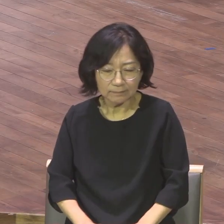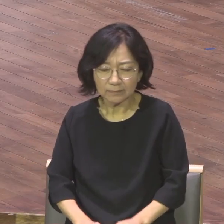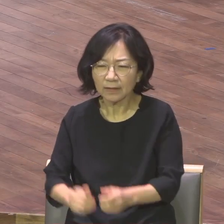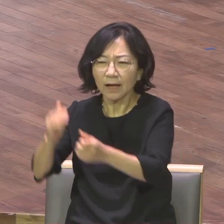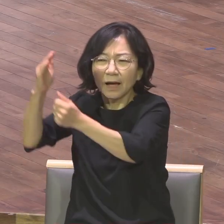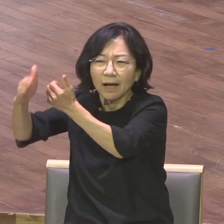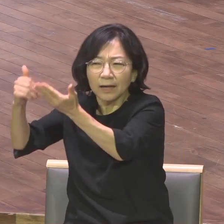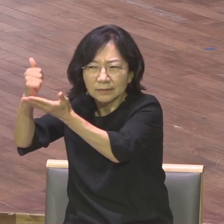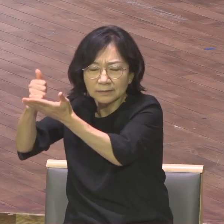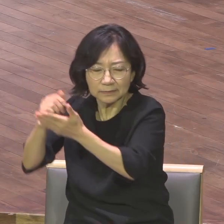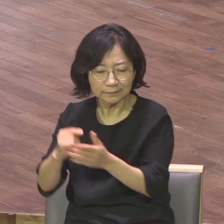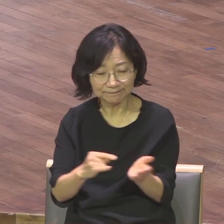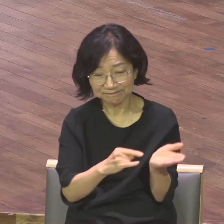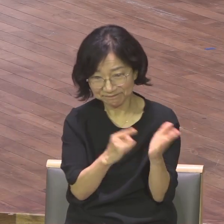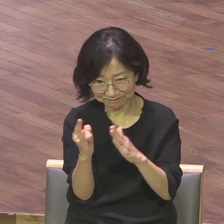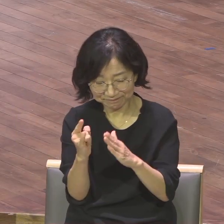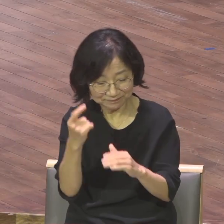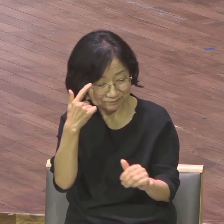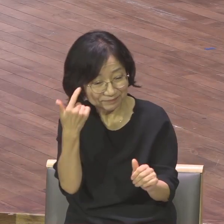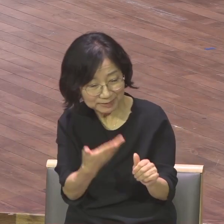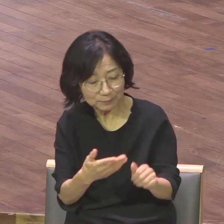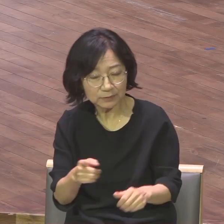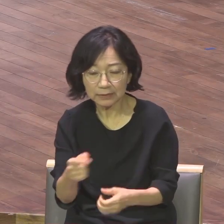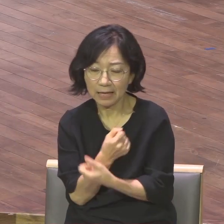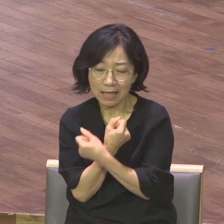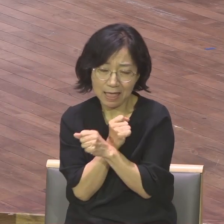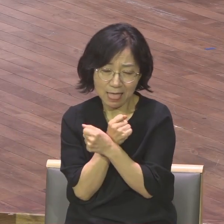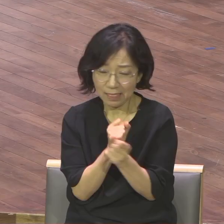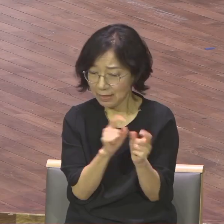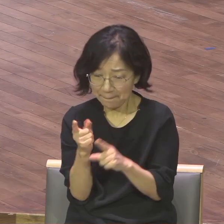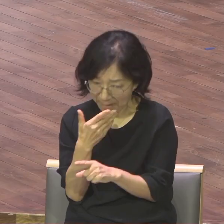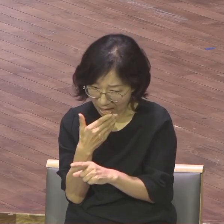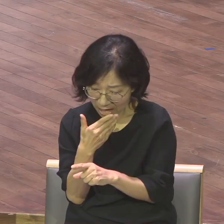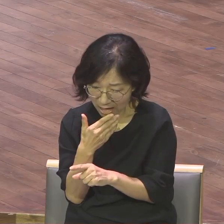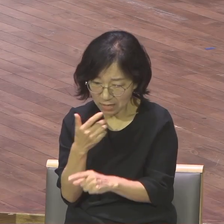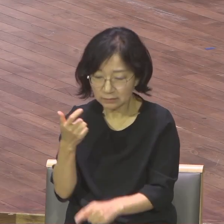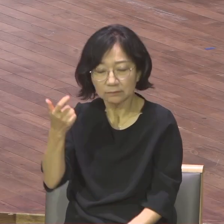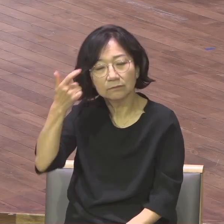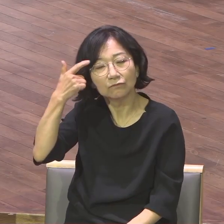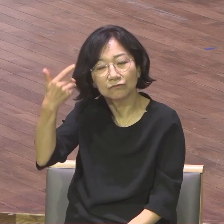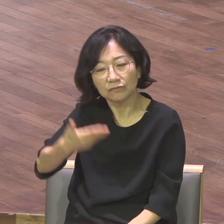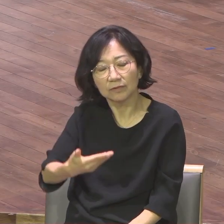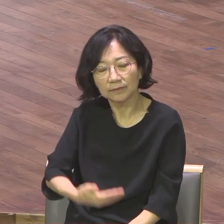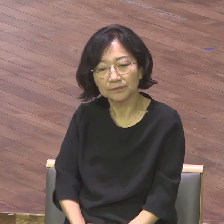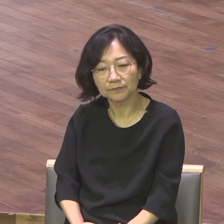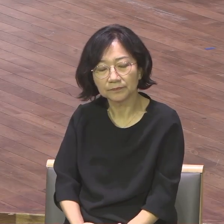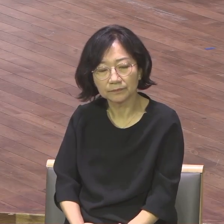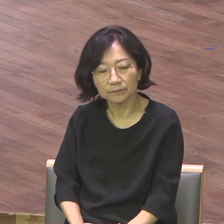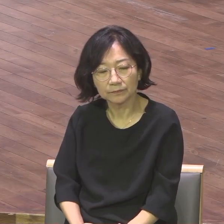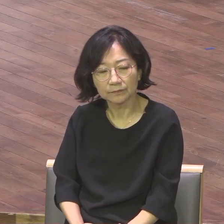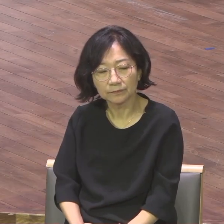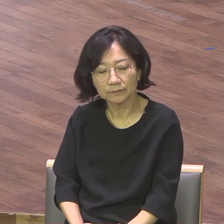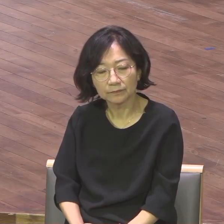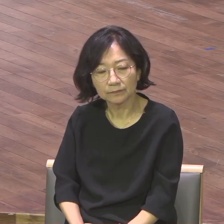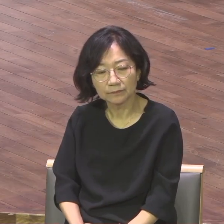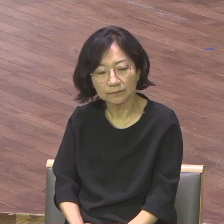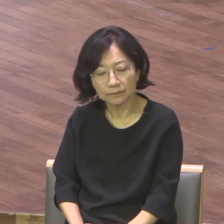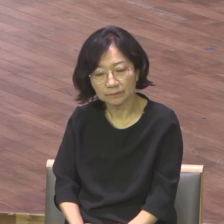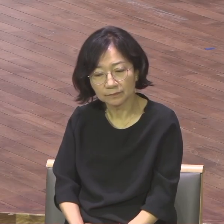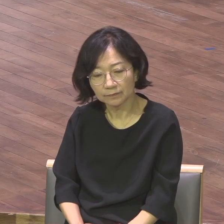하나님께서는 에스겔에게 한 가지 질문했습니다. 이 뼈들이 너에게 살 수 있겠느냐? 이 질문은요